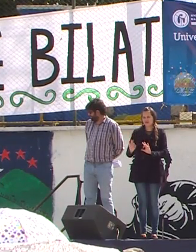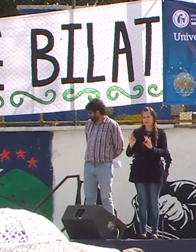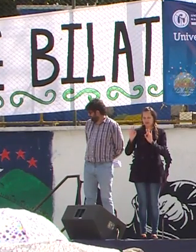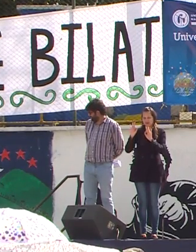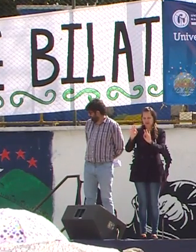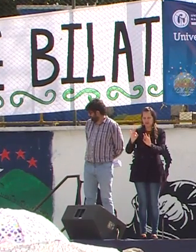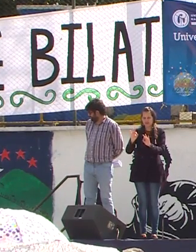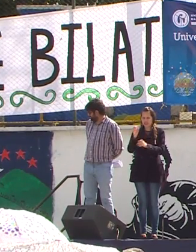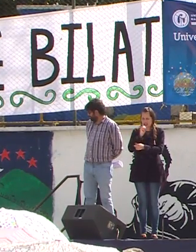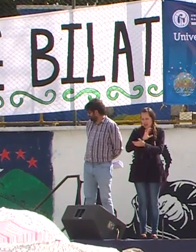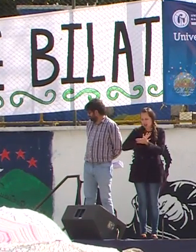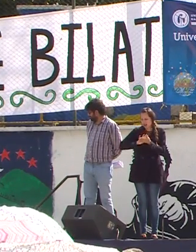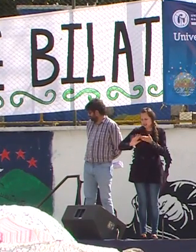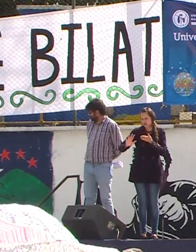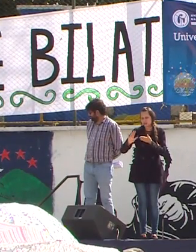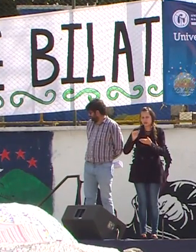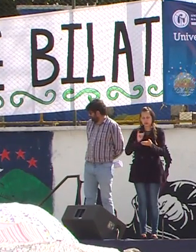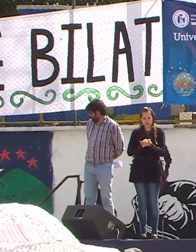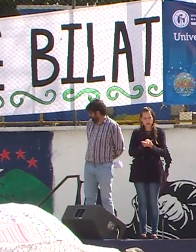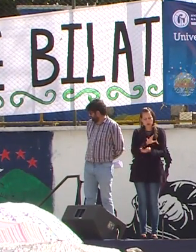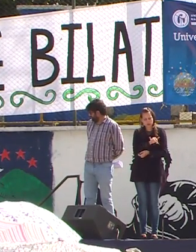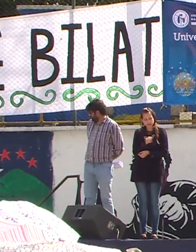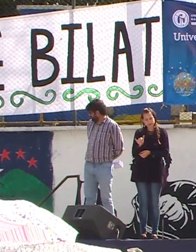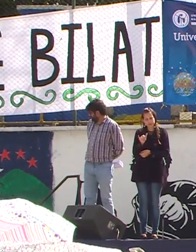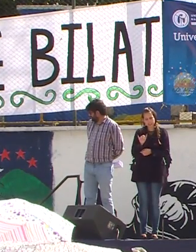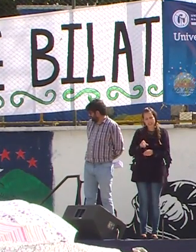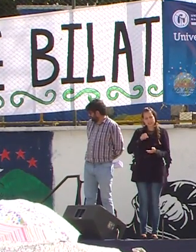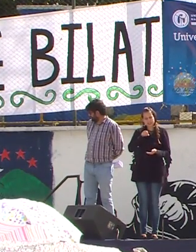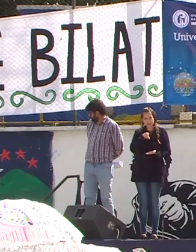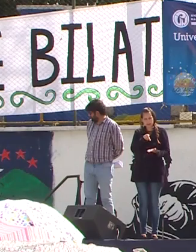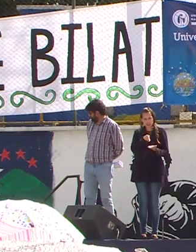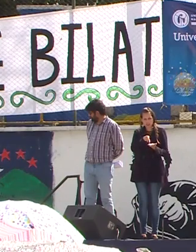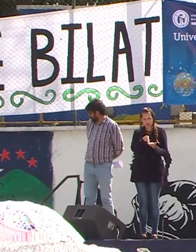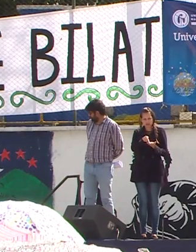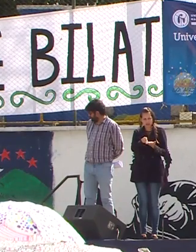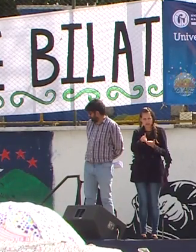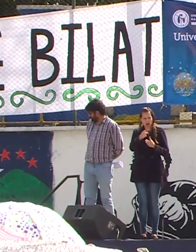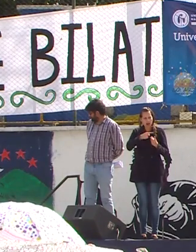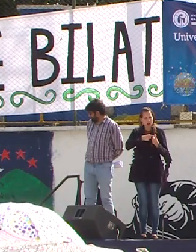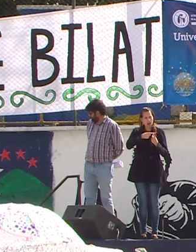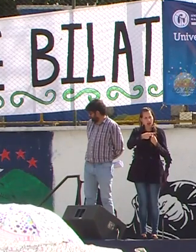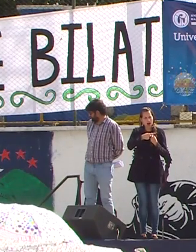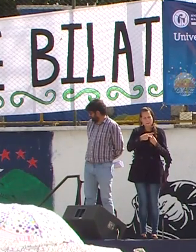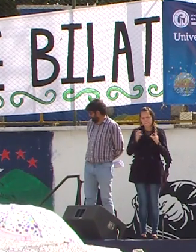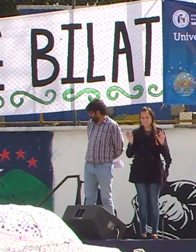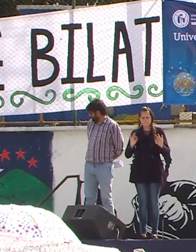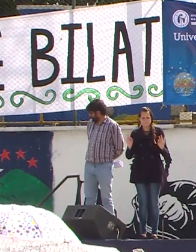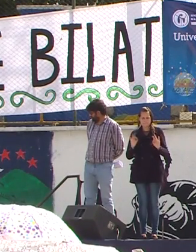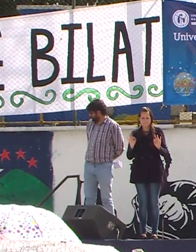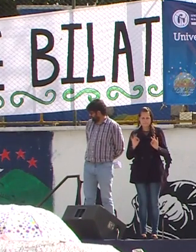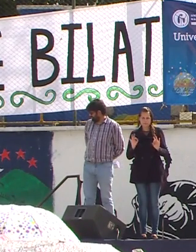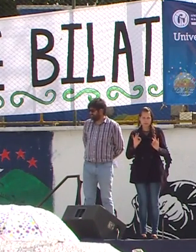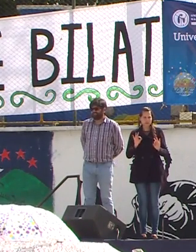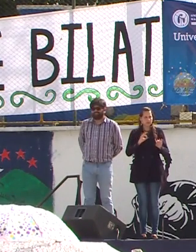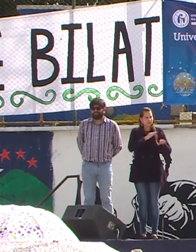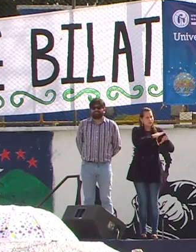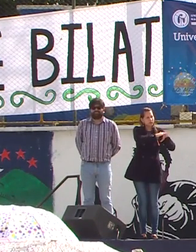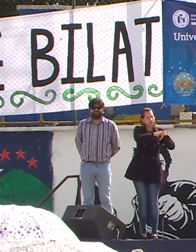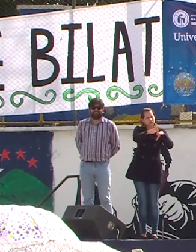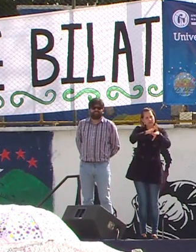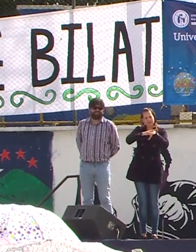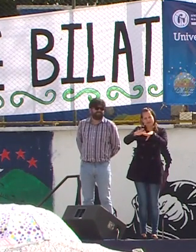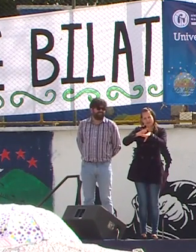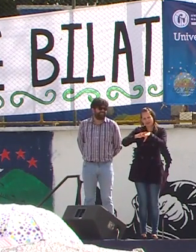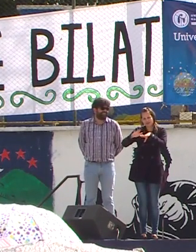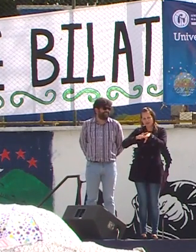lo hicimos con el semillero. No hay excusas. Invitamos a nuestros